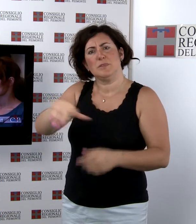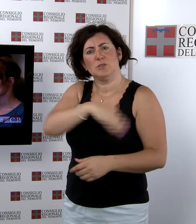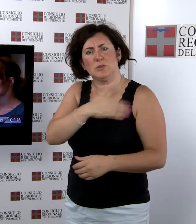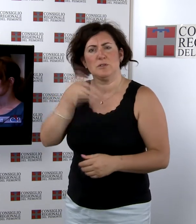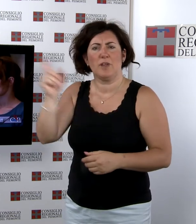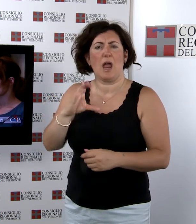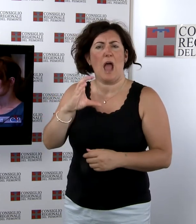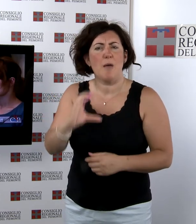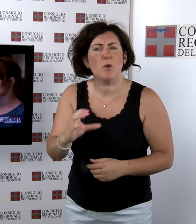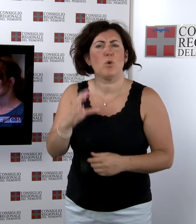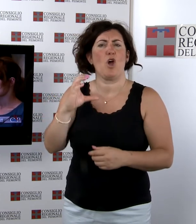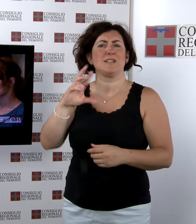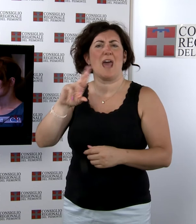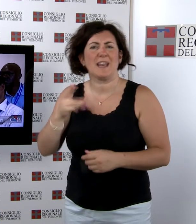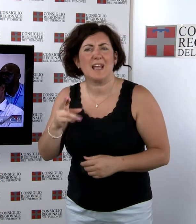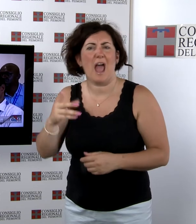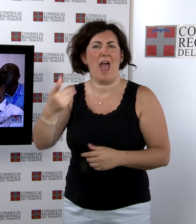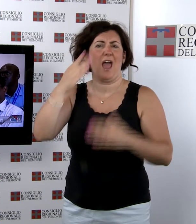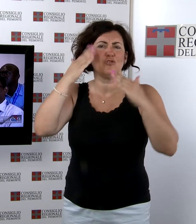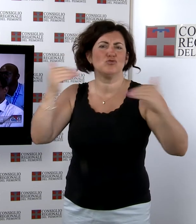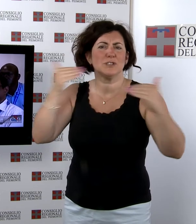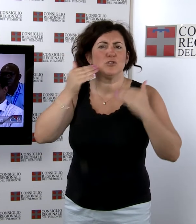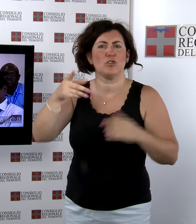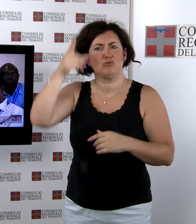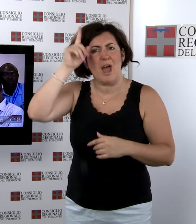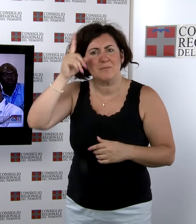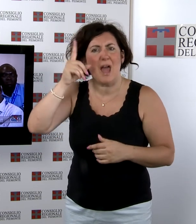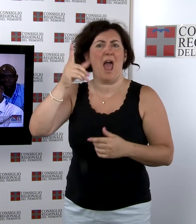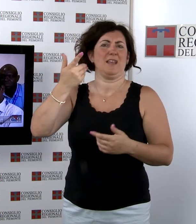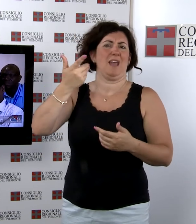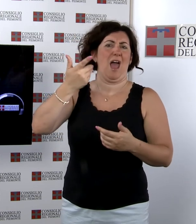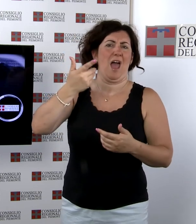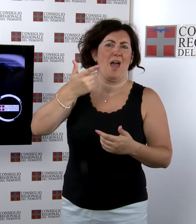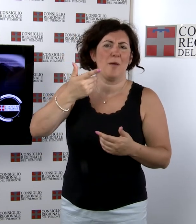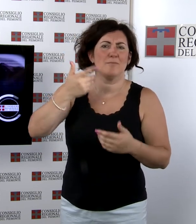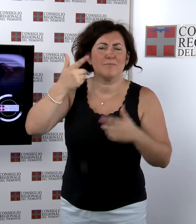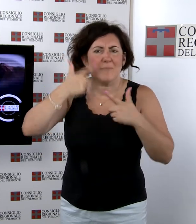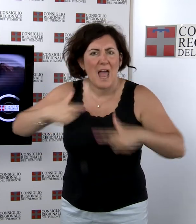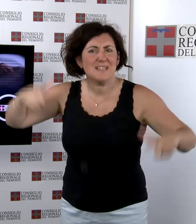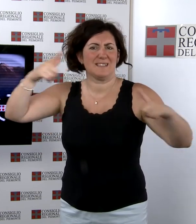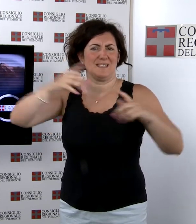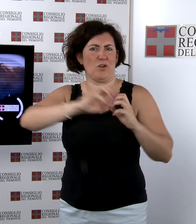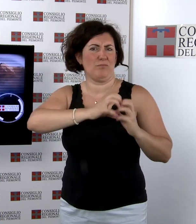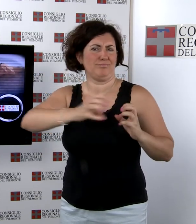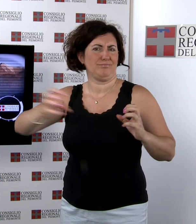Egitto, Germania, Kenya, India, Messico, Trinidad, Tobago e Turchia.